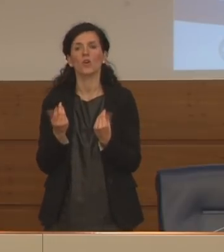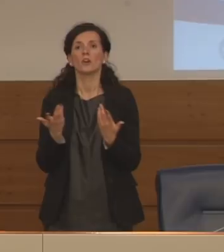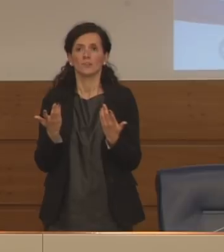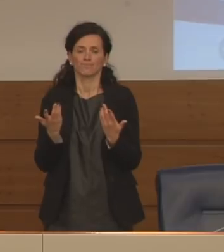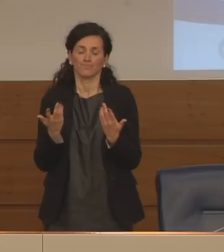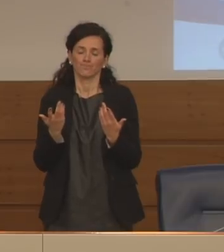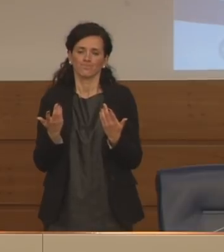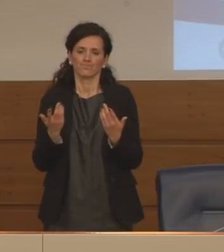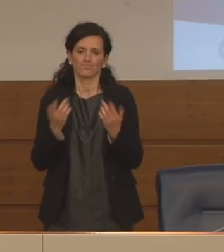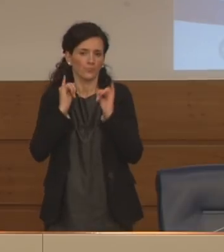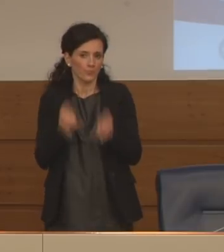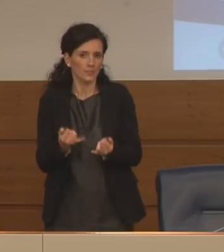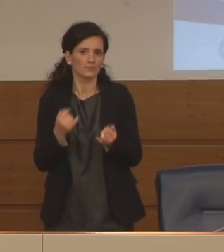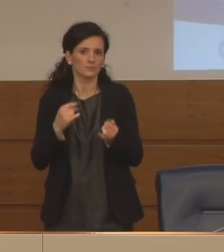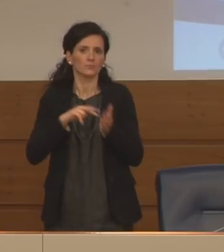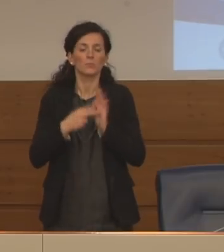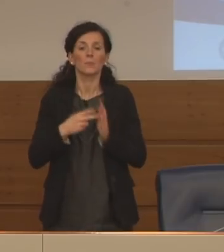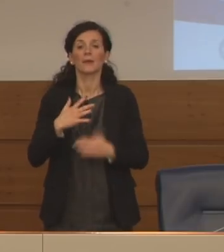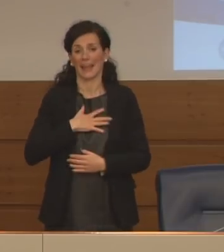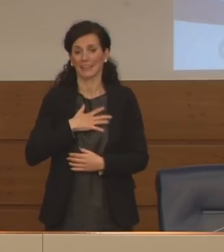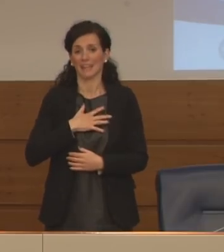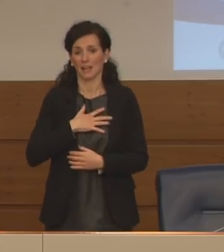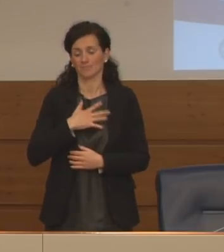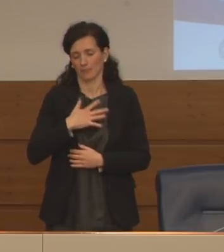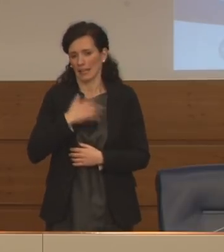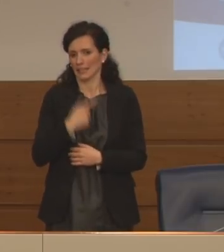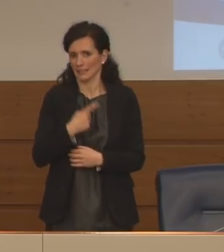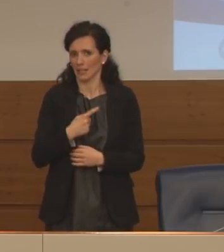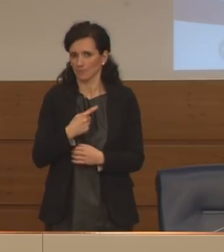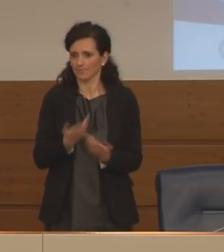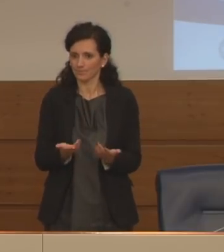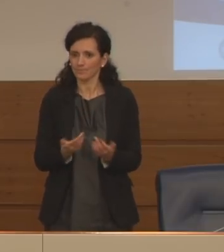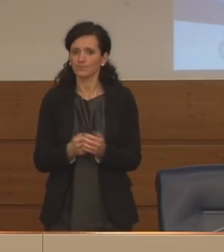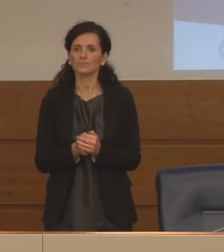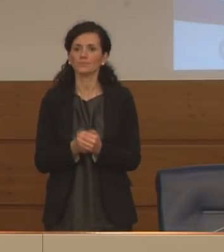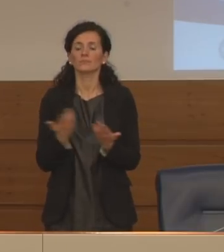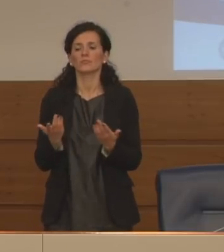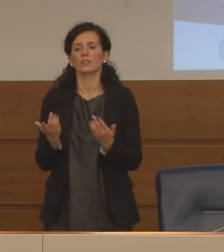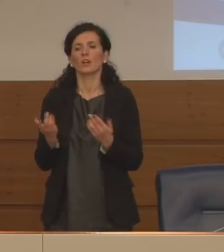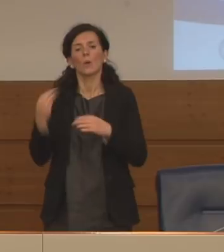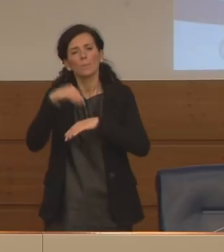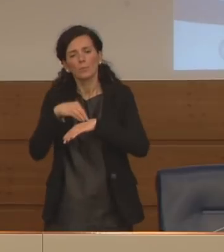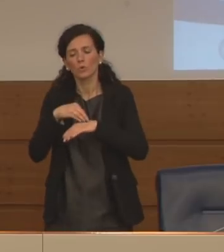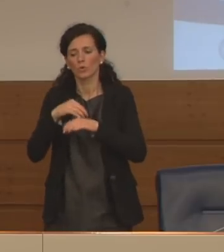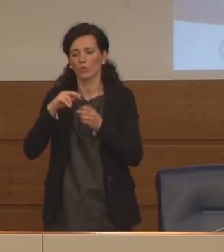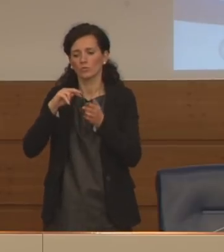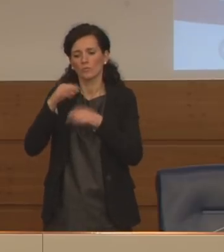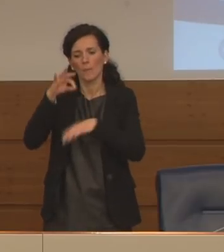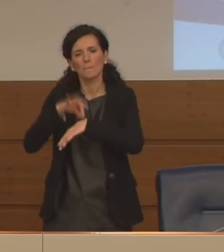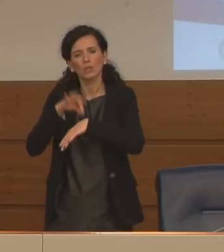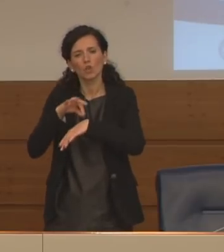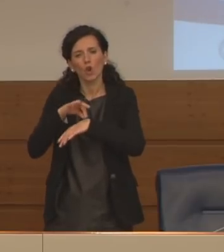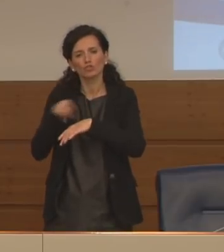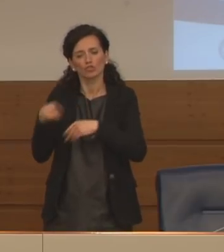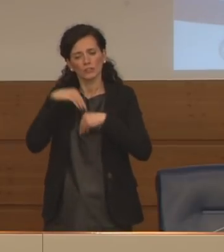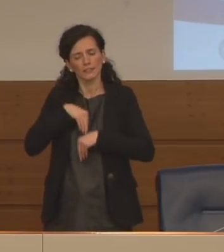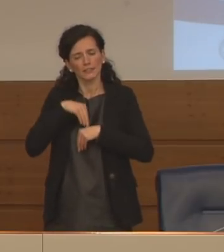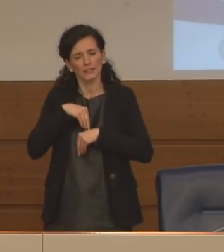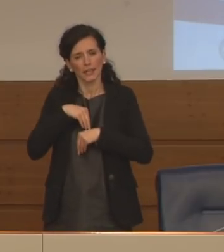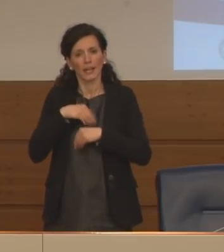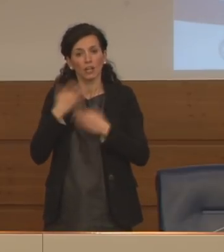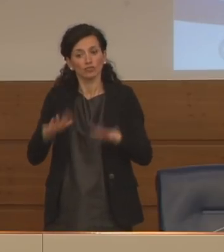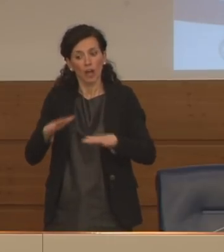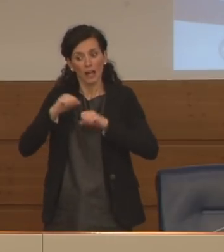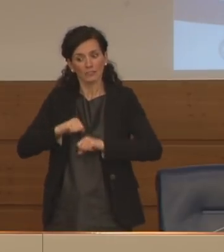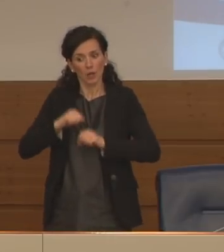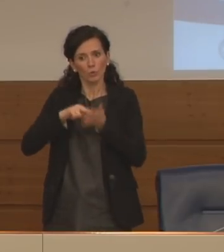età diciamo geriatrica ma anche averci delle patologie concomitanti questo è il il fatto